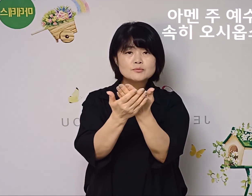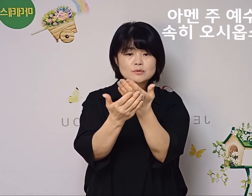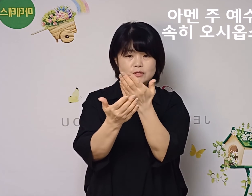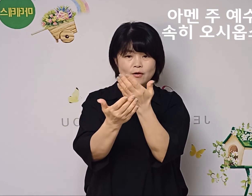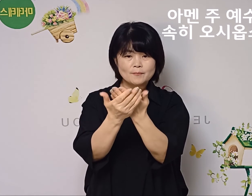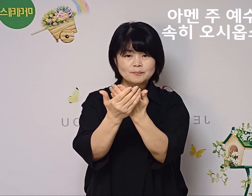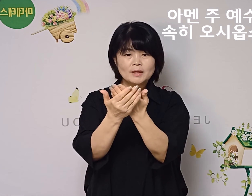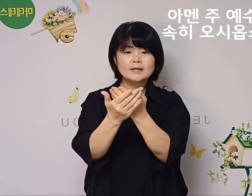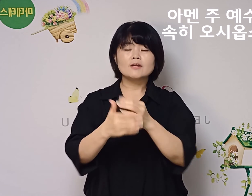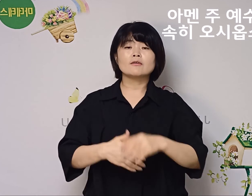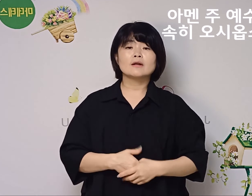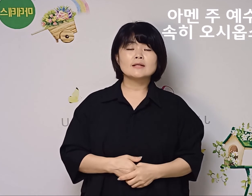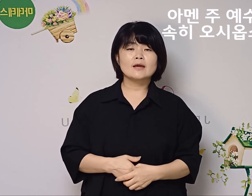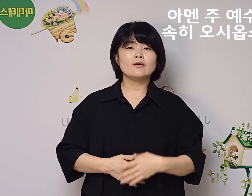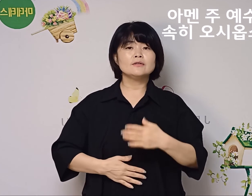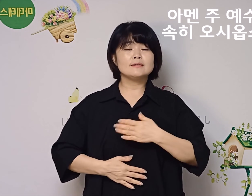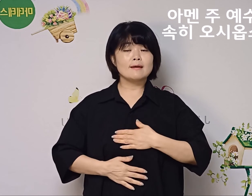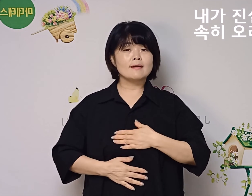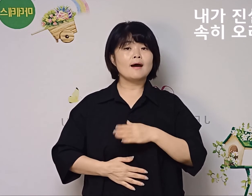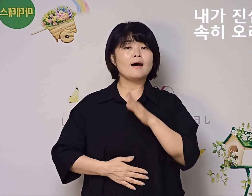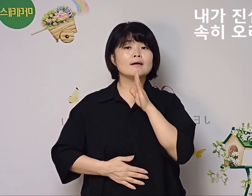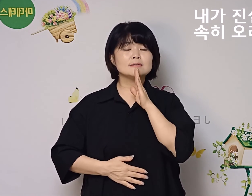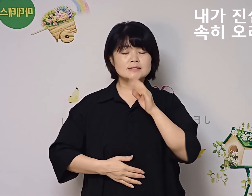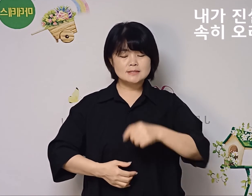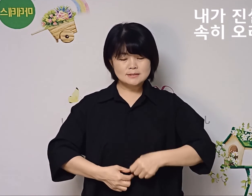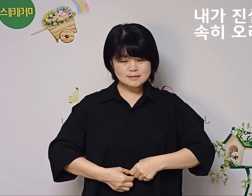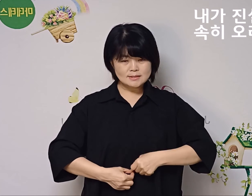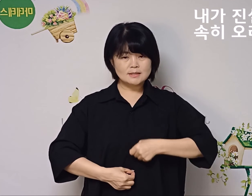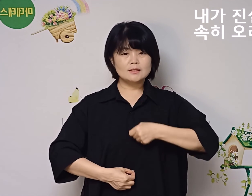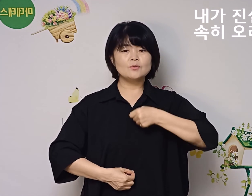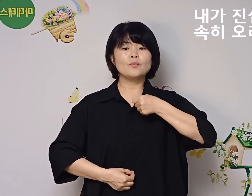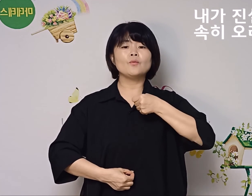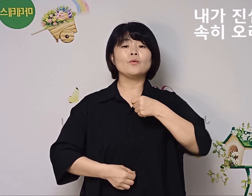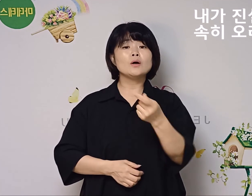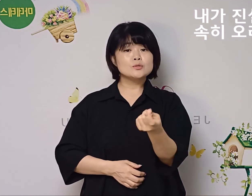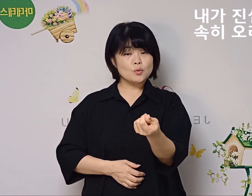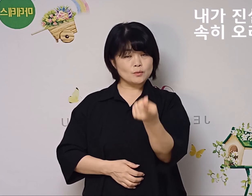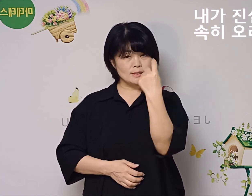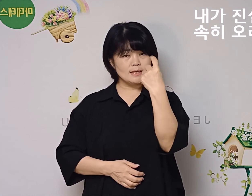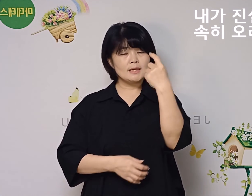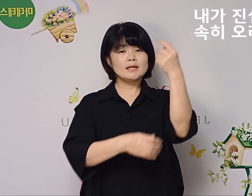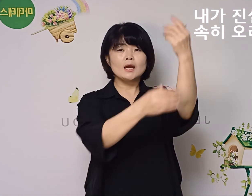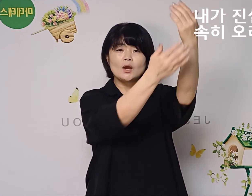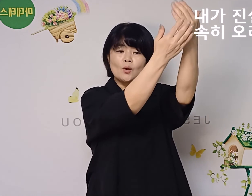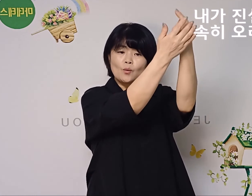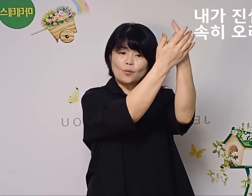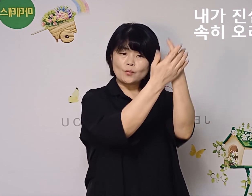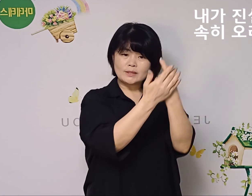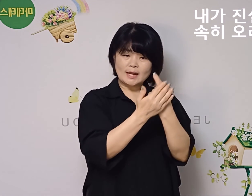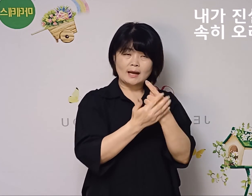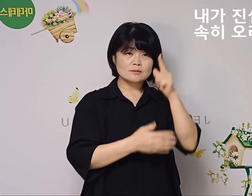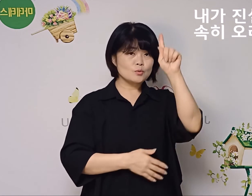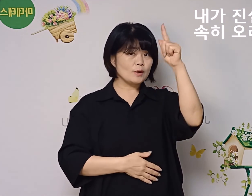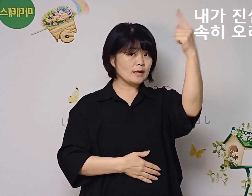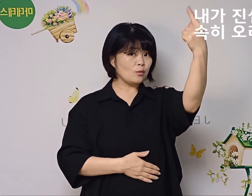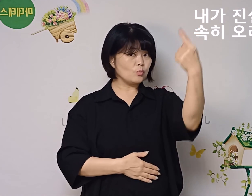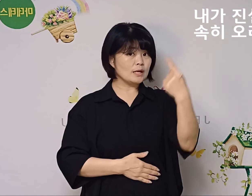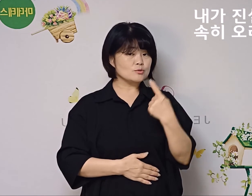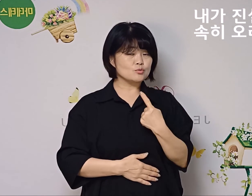뭐뭐하옵소서. 연결할게요. 내가 진실로 속히 오리라. 손가락